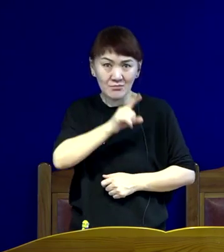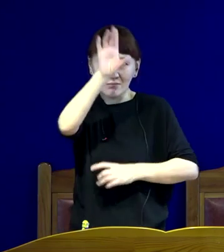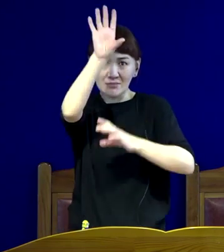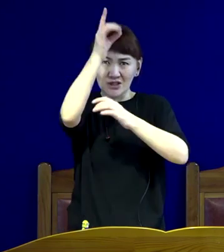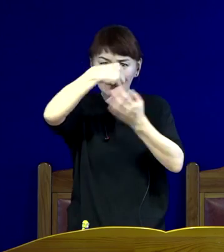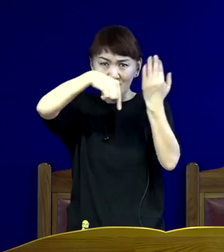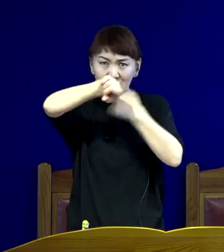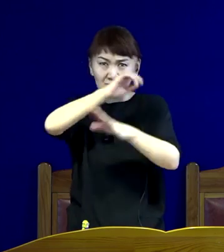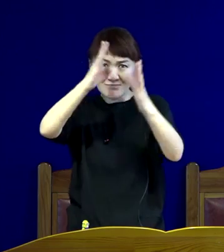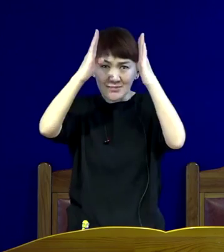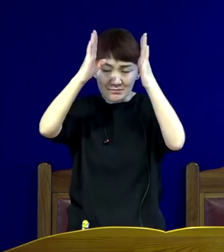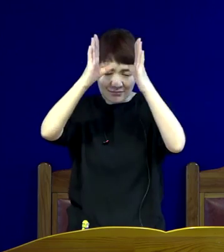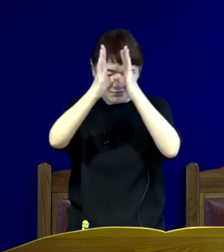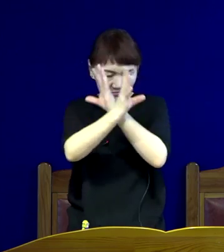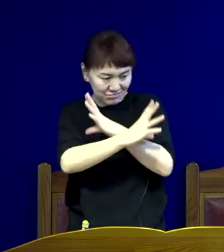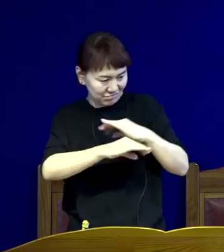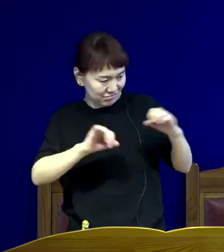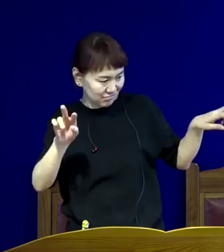эхэлдэг.